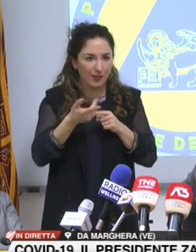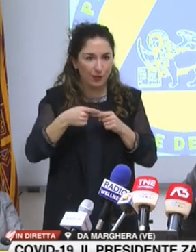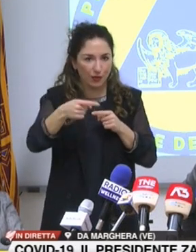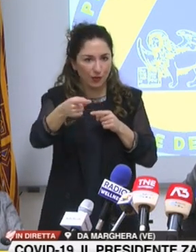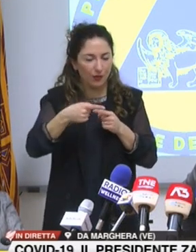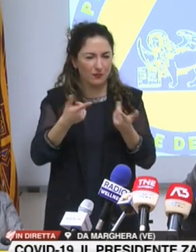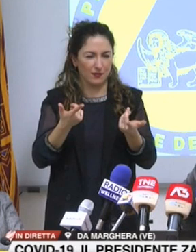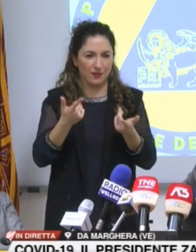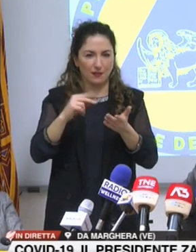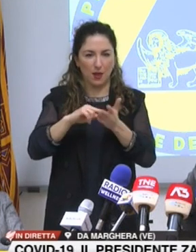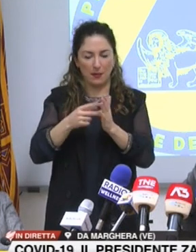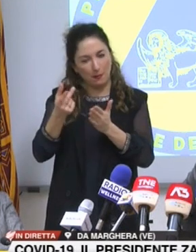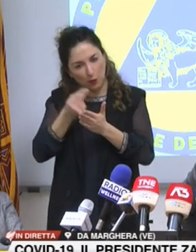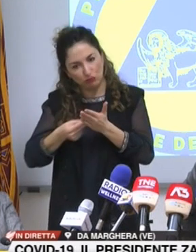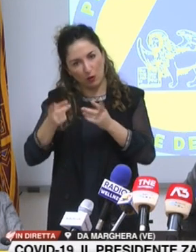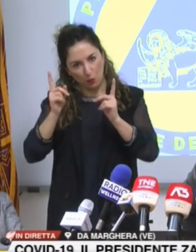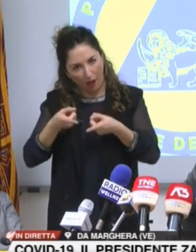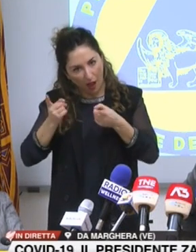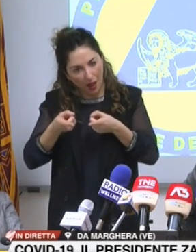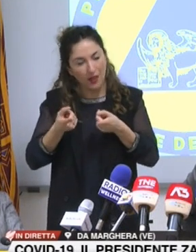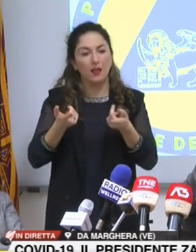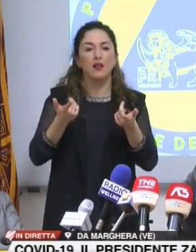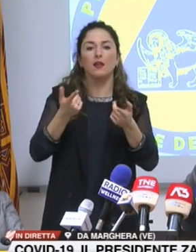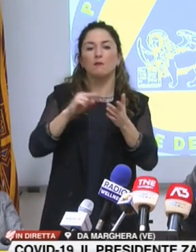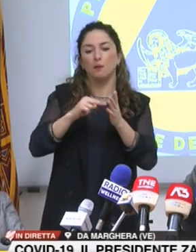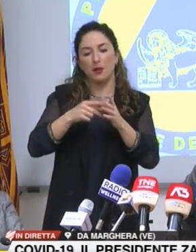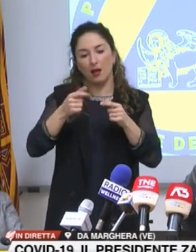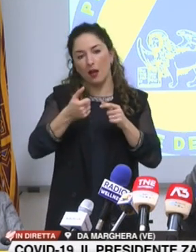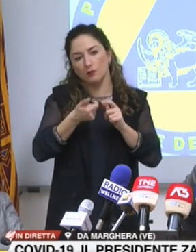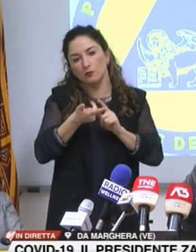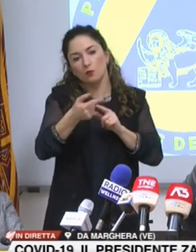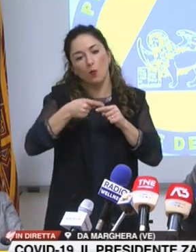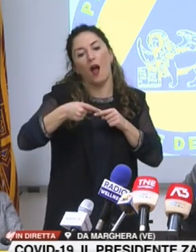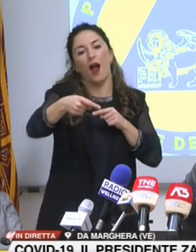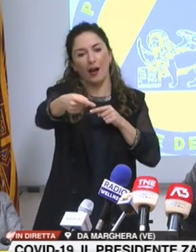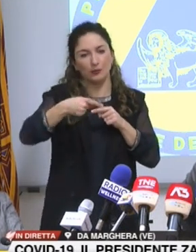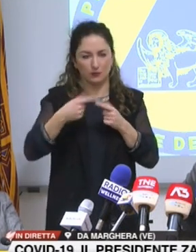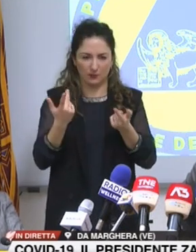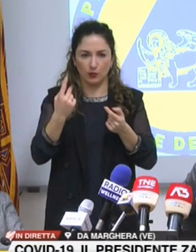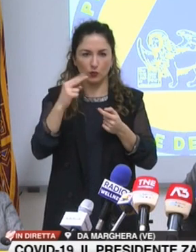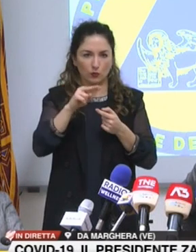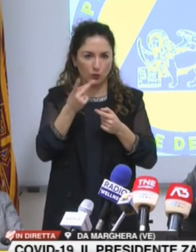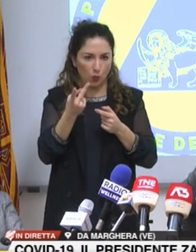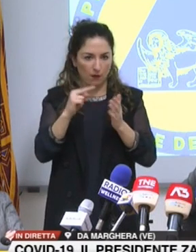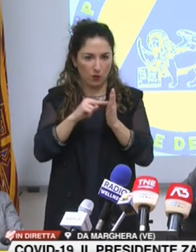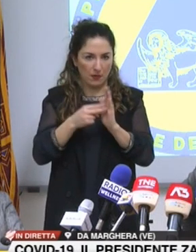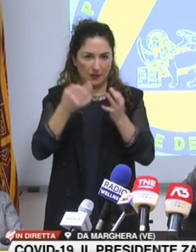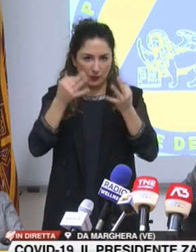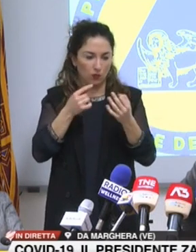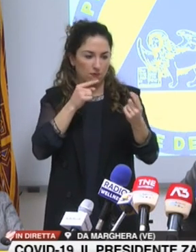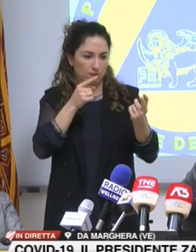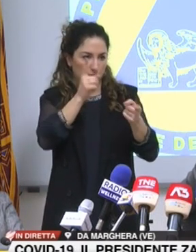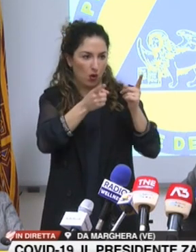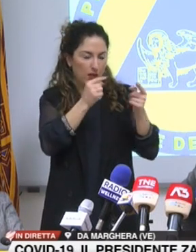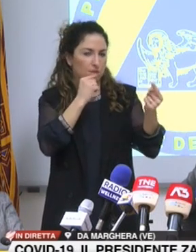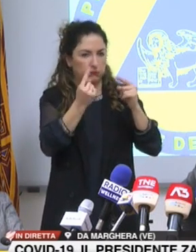progettualità e un tema di durata, ma questi sono due temi che verranno chiariti nel confronto con la politica. Io